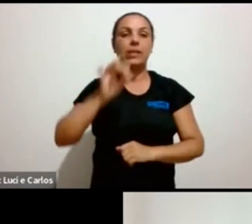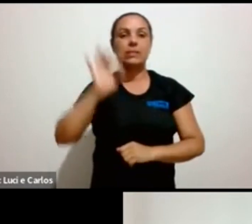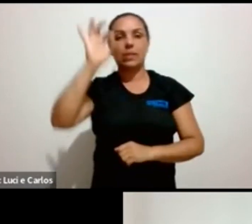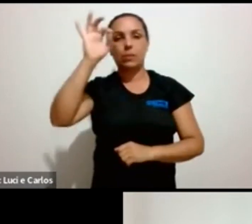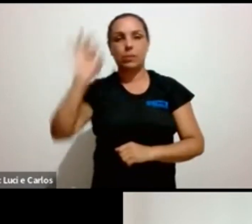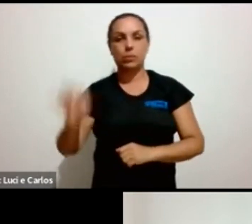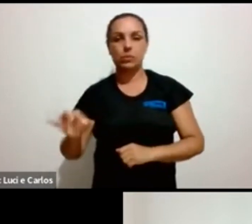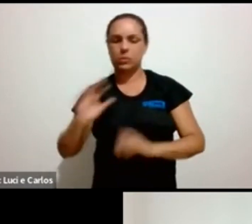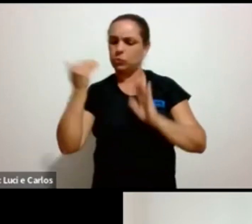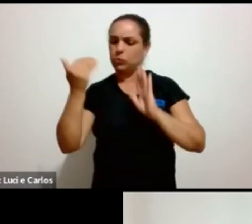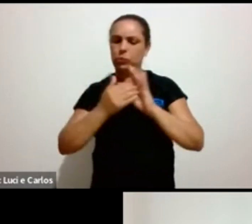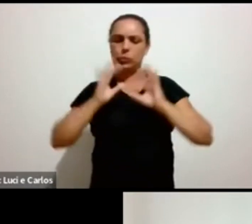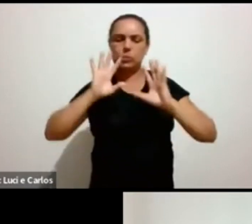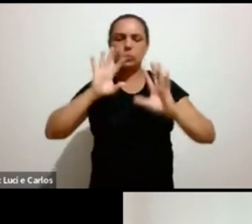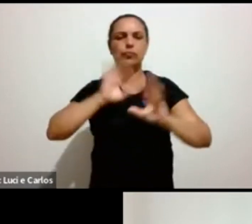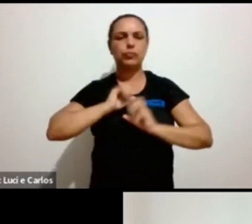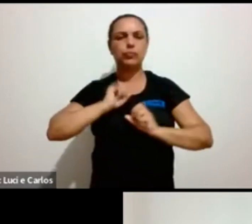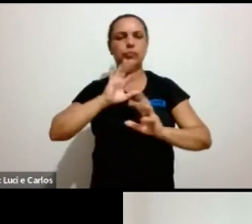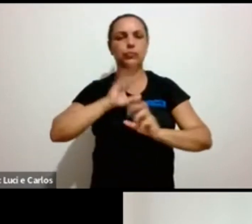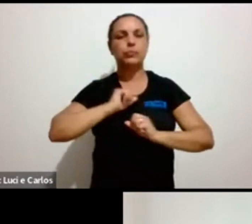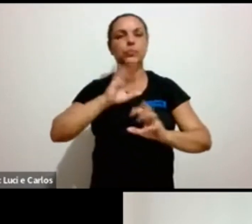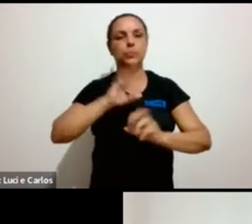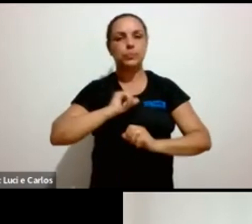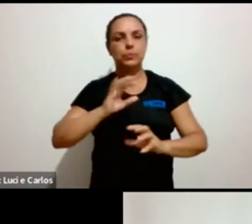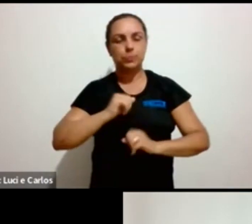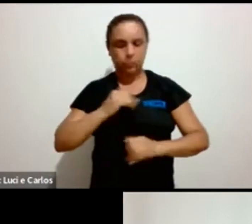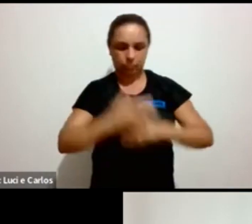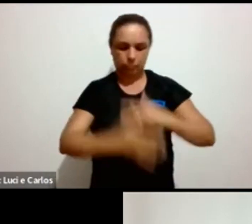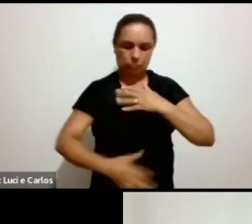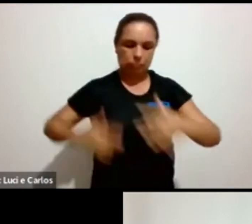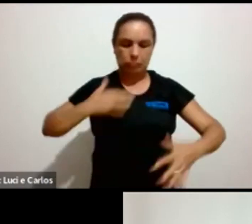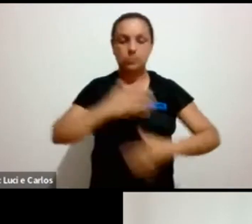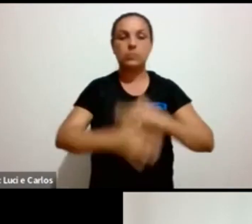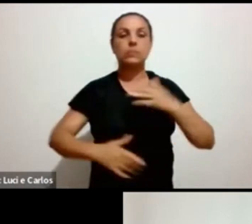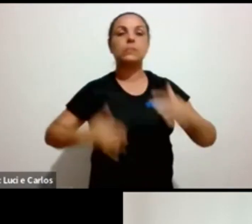né? E depois hidratar 100% essas células.